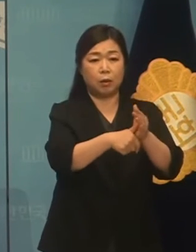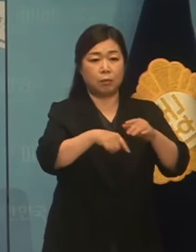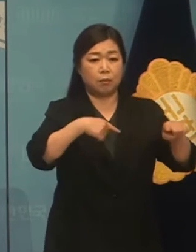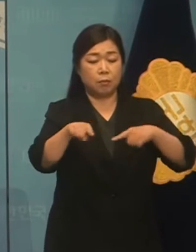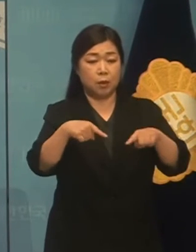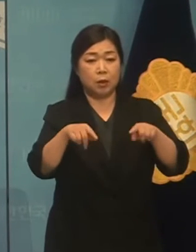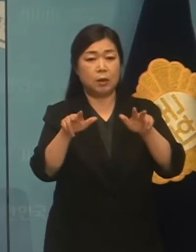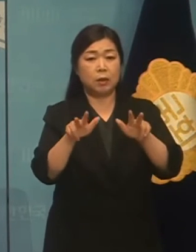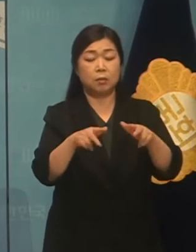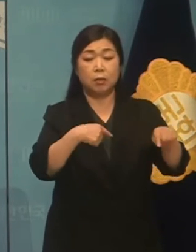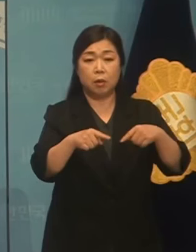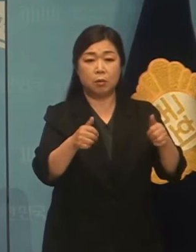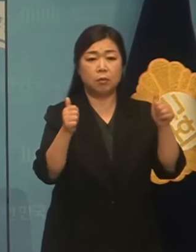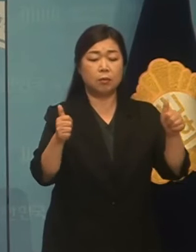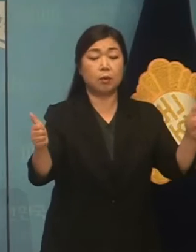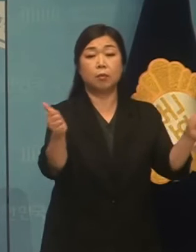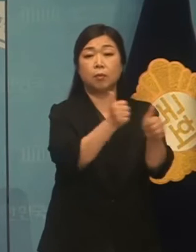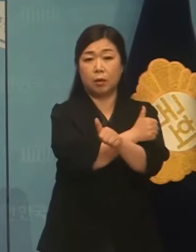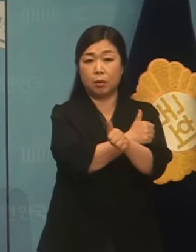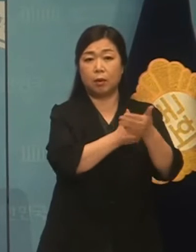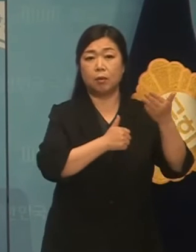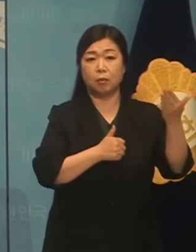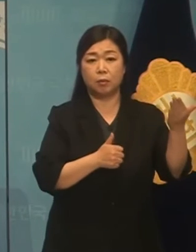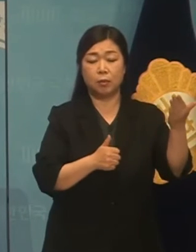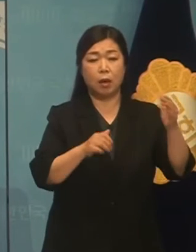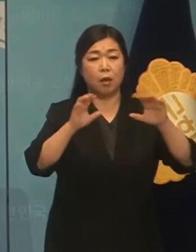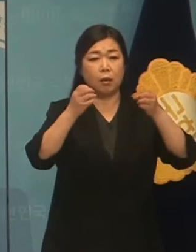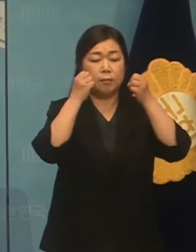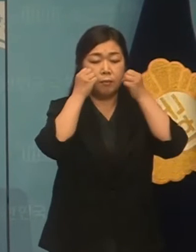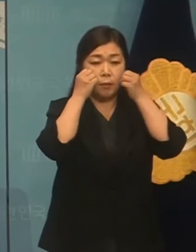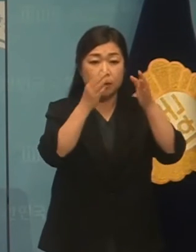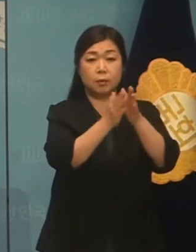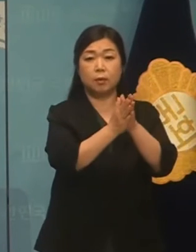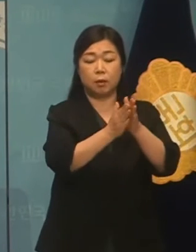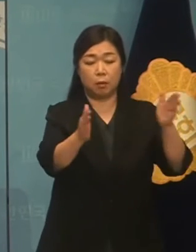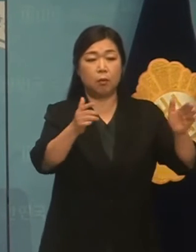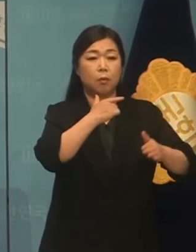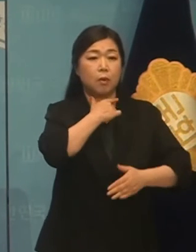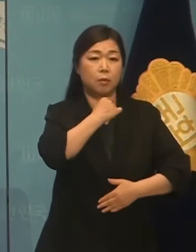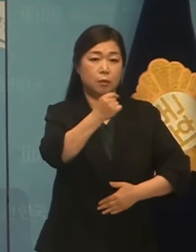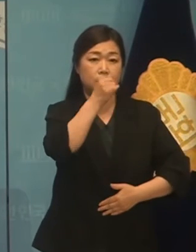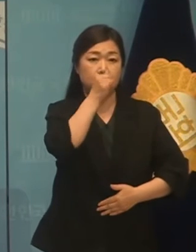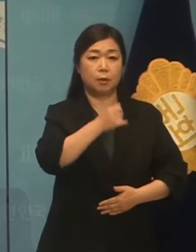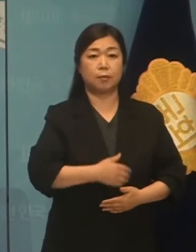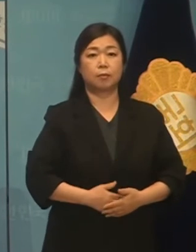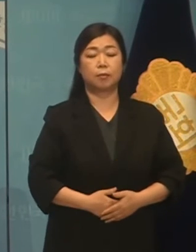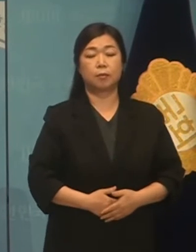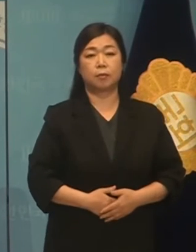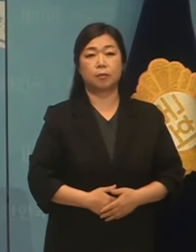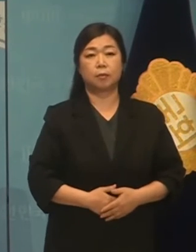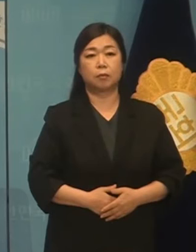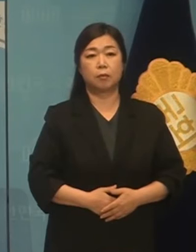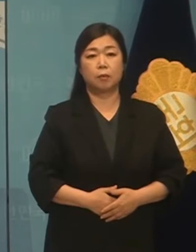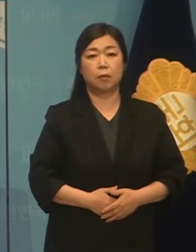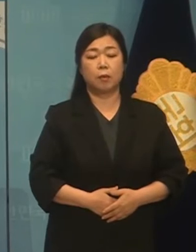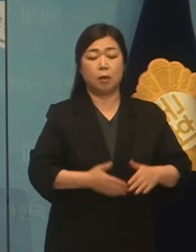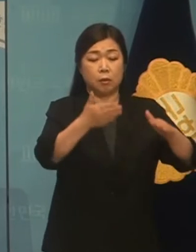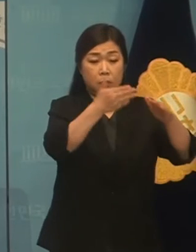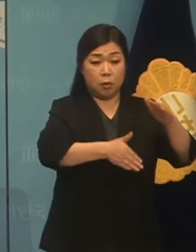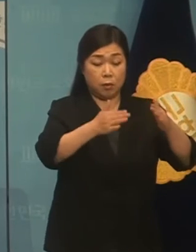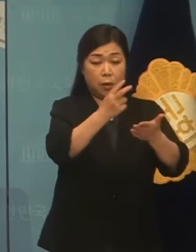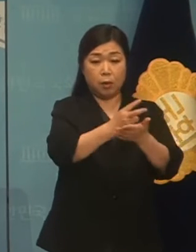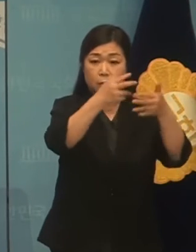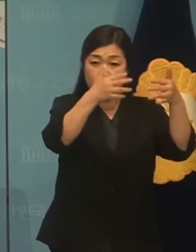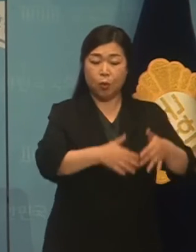심판하고 정권을 교체하여 나라가 새로 시작되기를 원하고 있습니다. 그 절대적